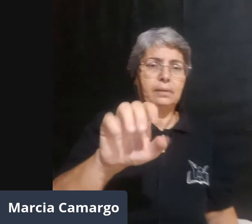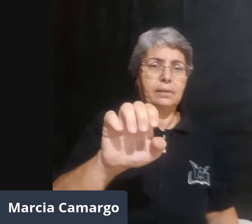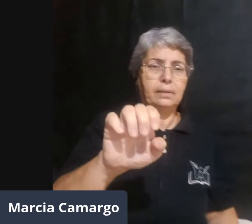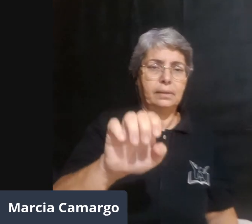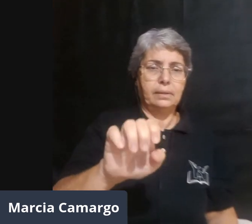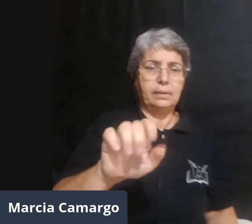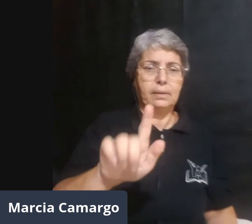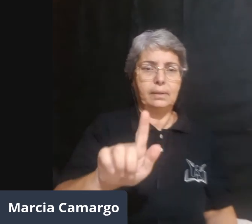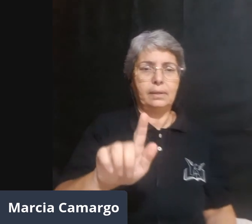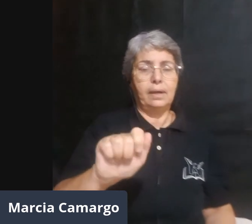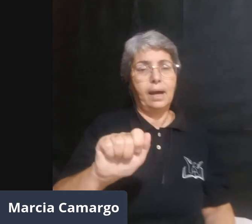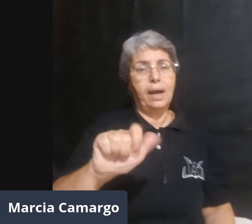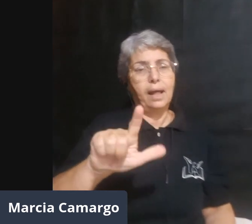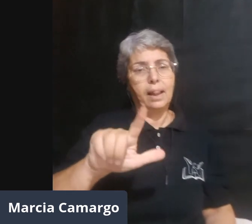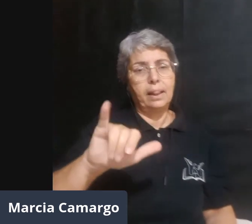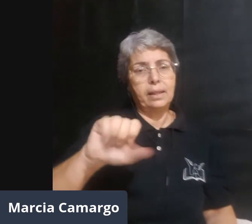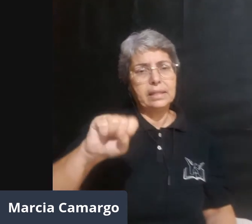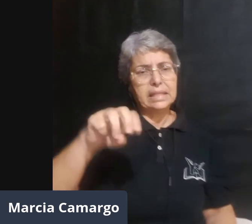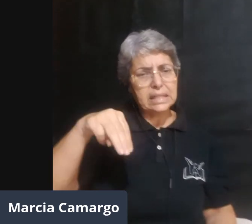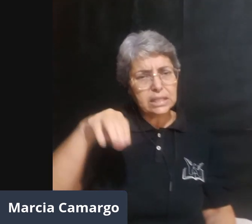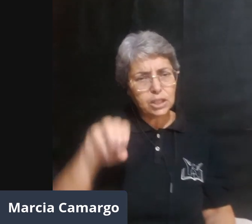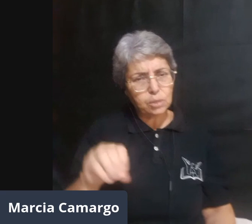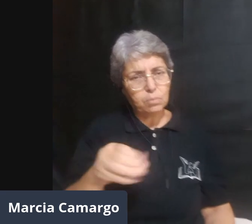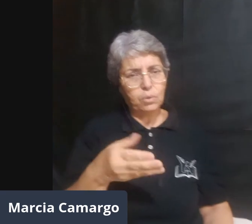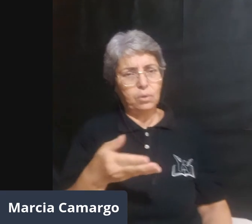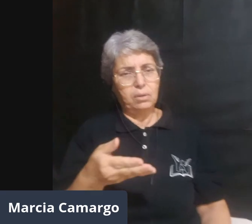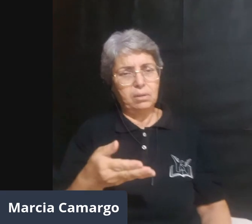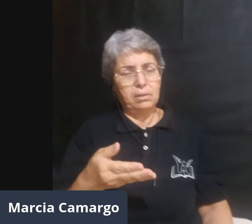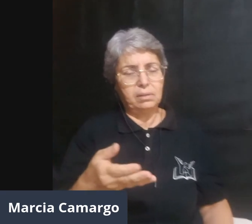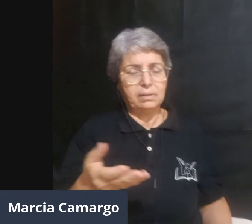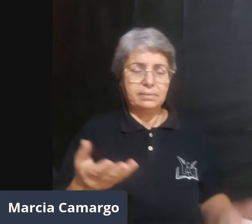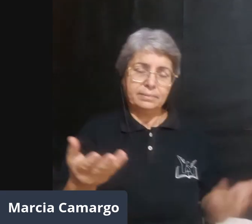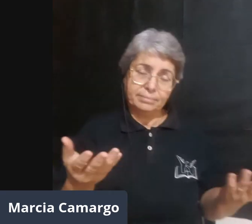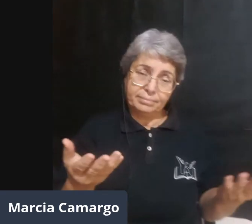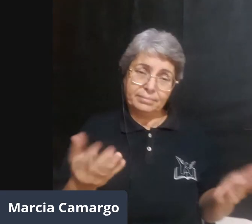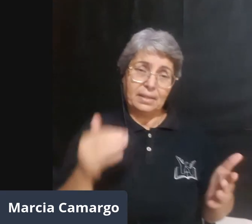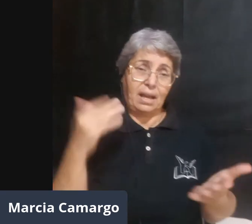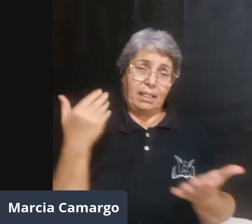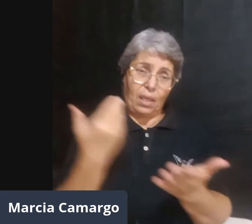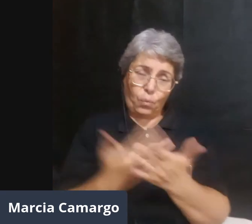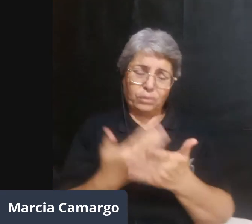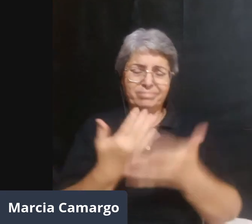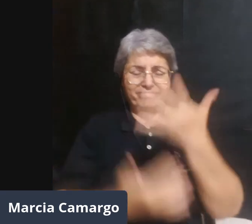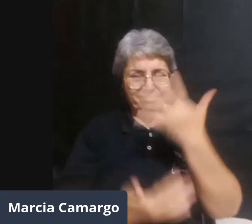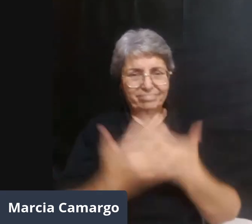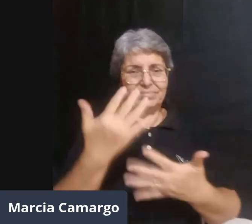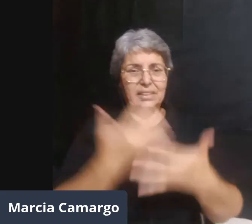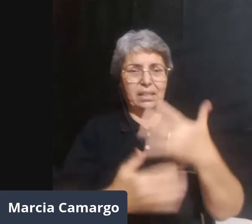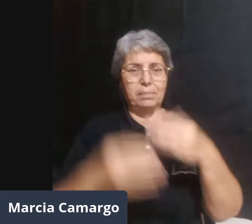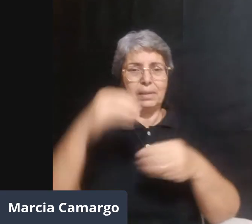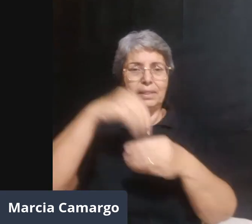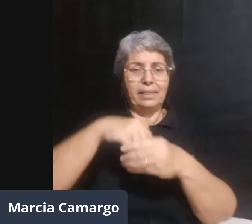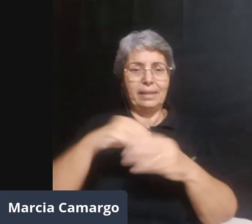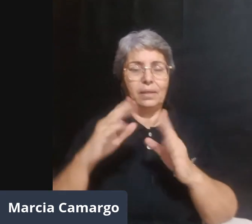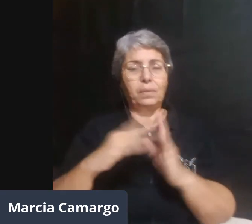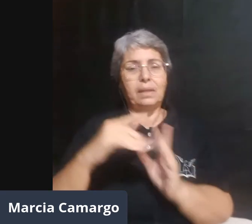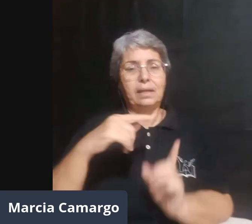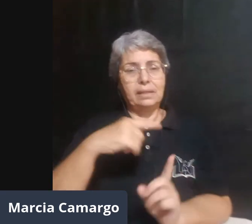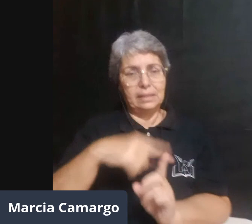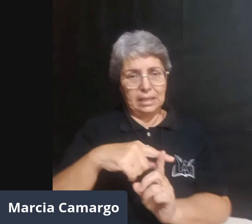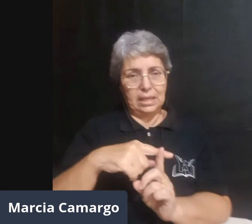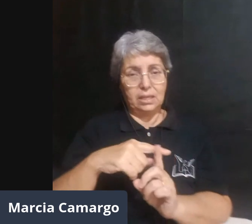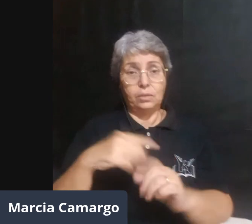desde o início até hoje. Temos que admitir também que mesmo nos momentos de maior crescimento da